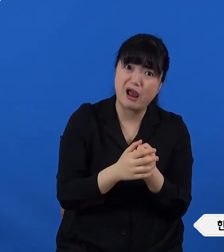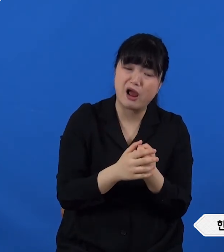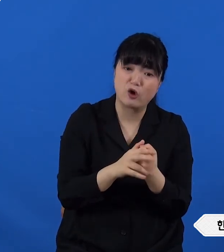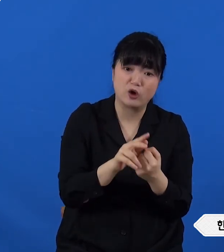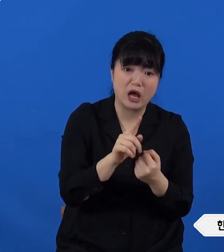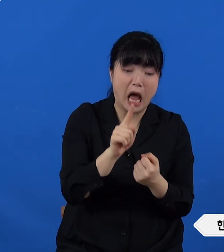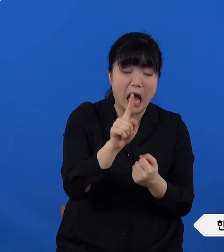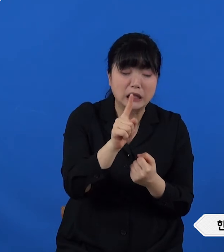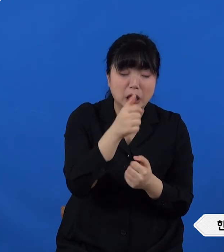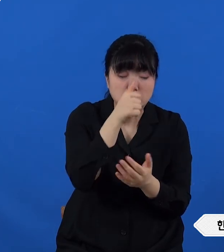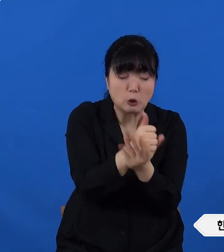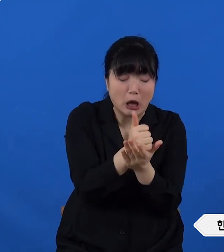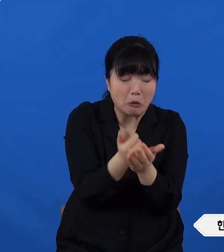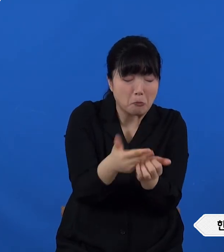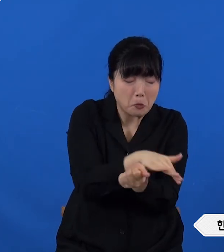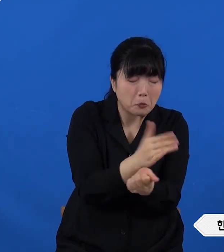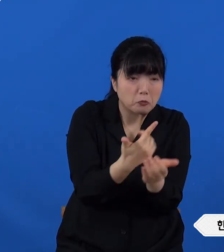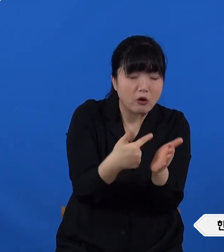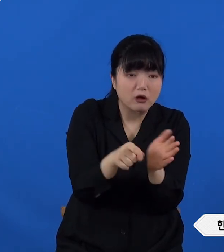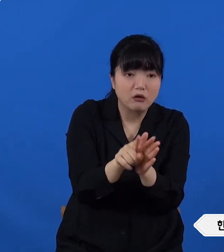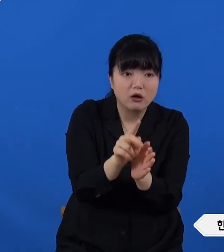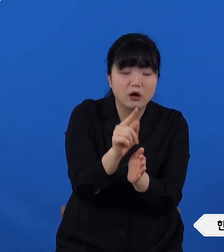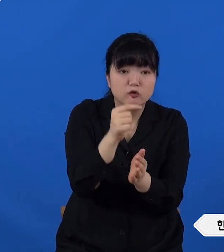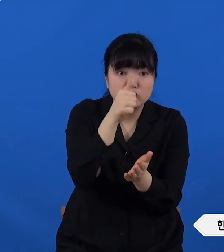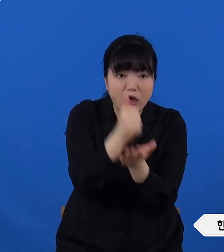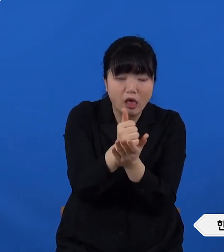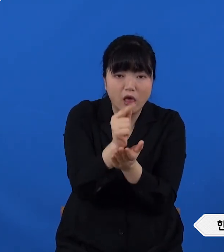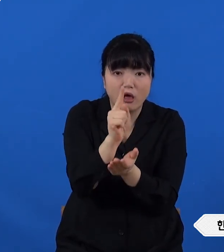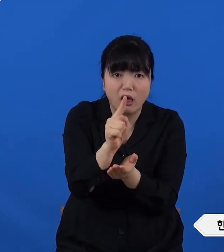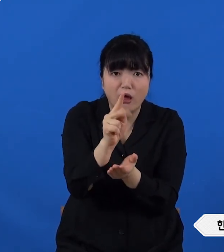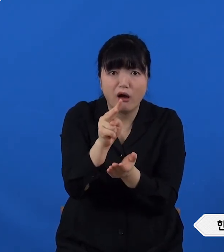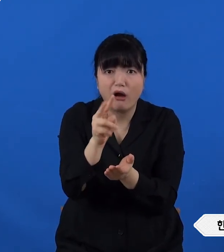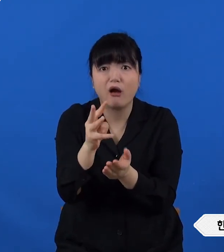작은 죄를 덮기 위해서 더 큰 죄를 자꾸 지었습니다.